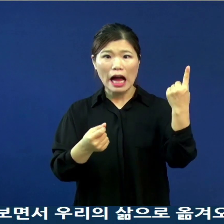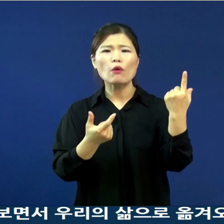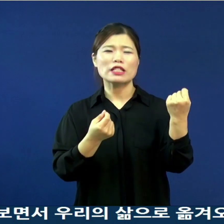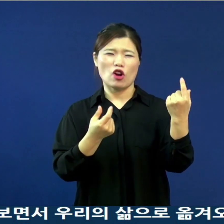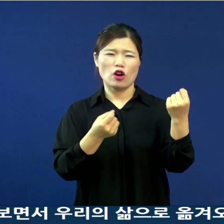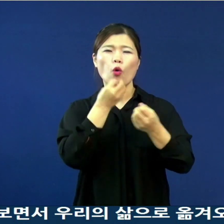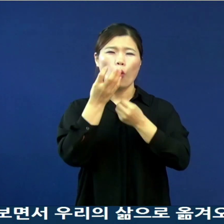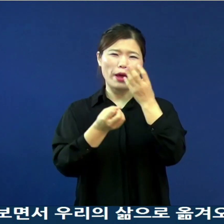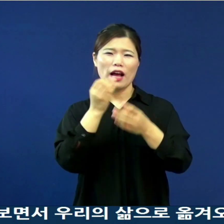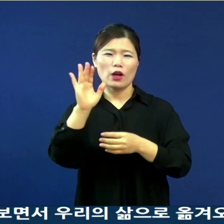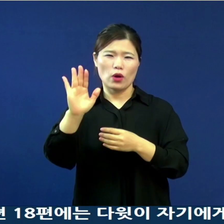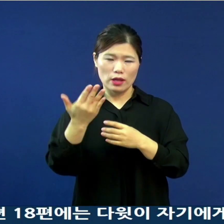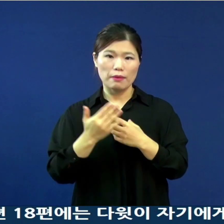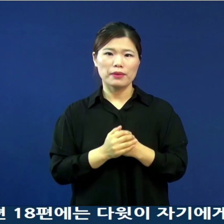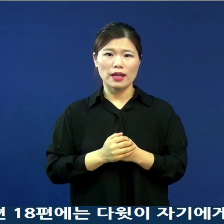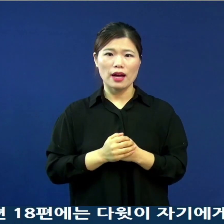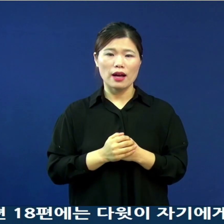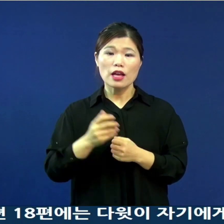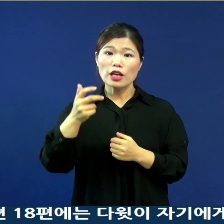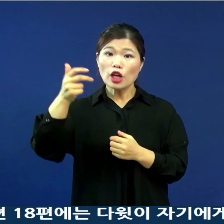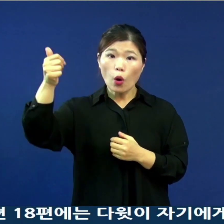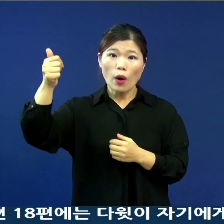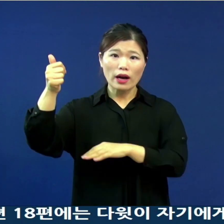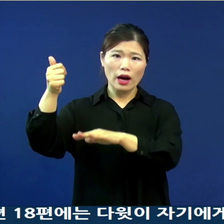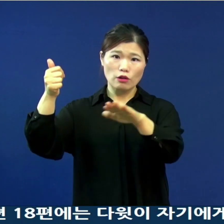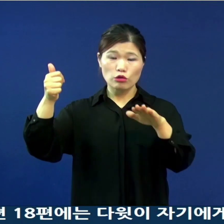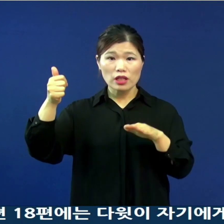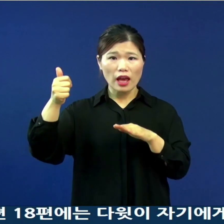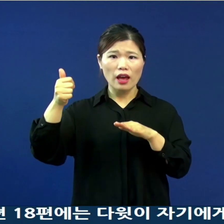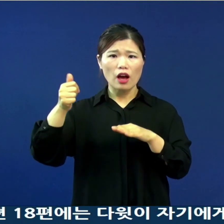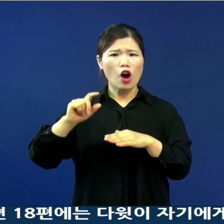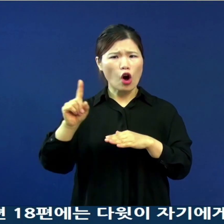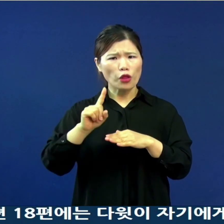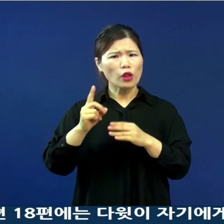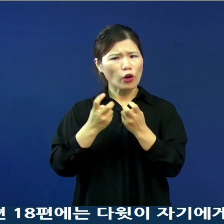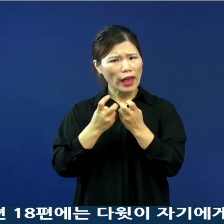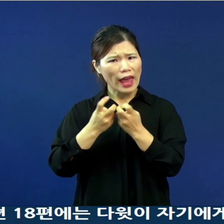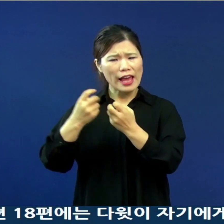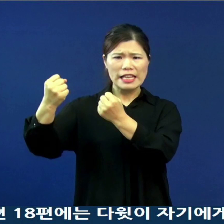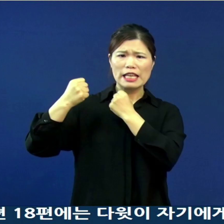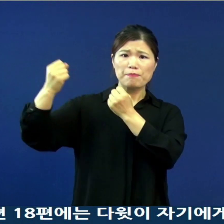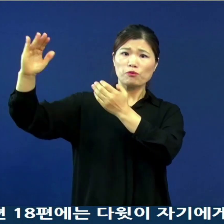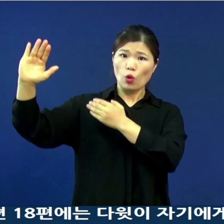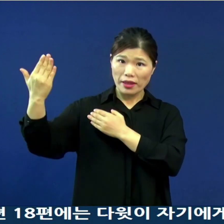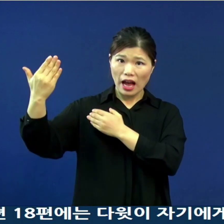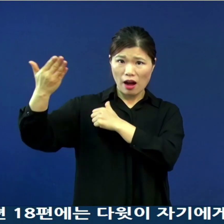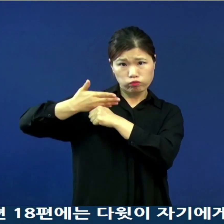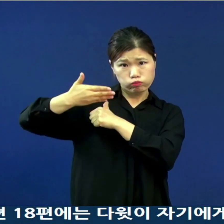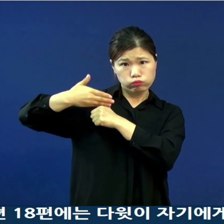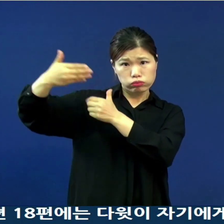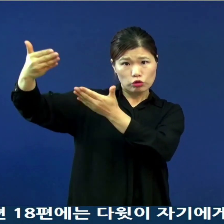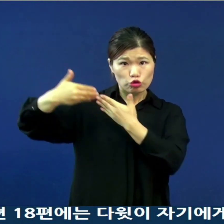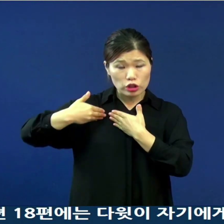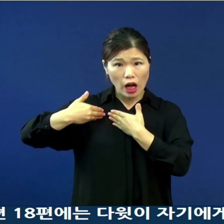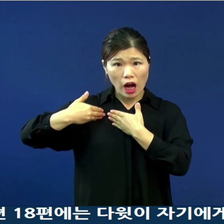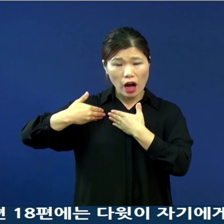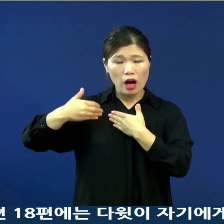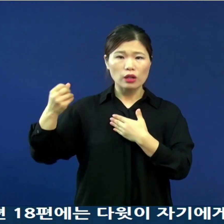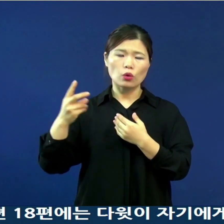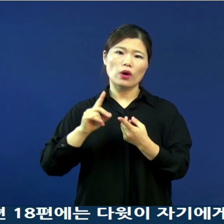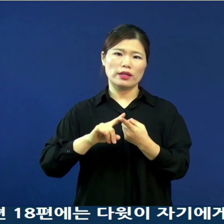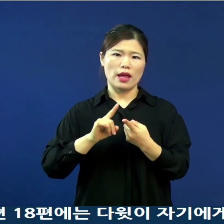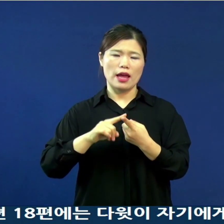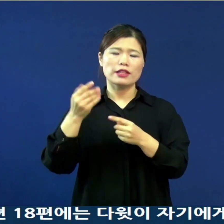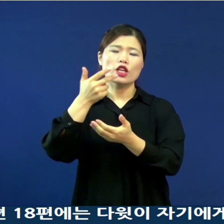될 것입니다. 또한 여호와가 우리의 어떻게 힘이 되어 주십니까? 또 이것을 깨달음으로 우리의 여호와에